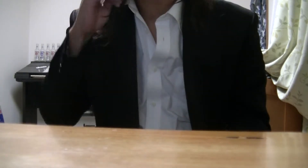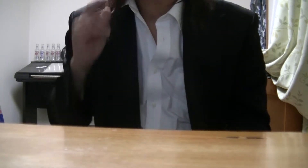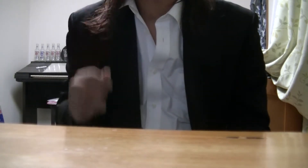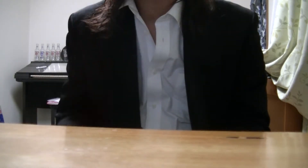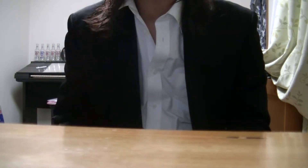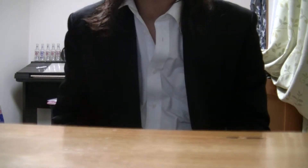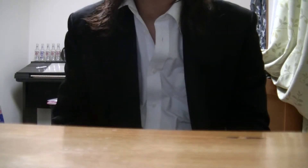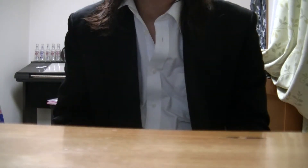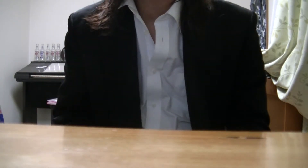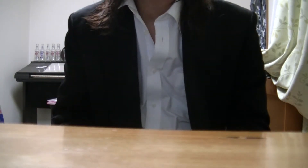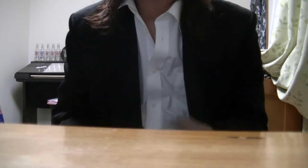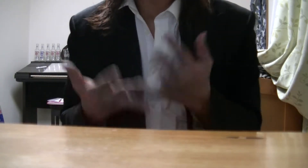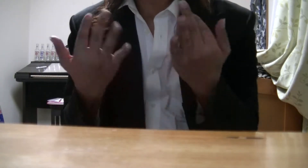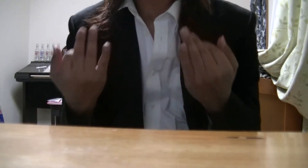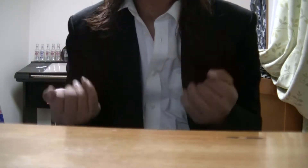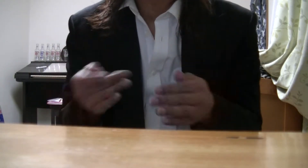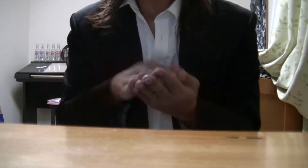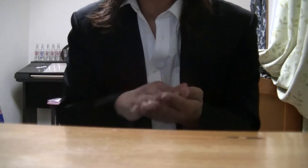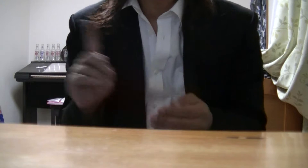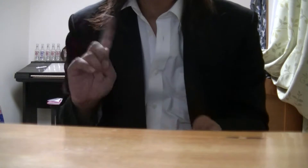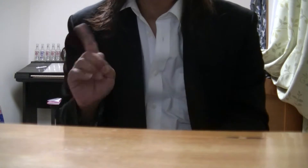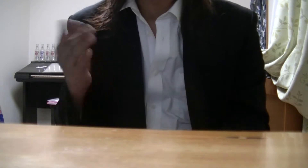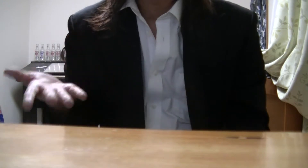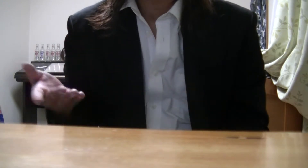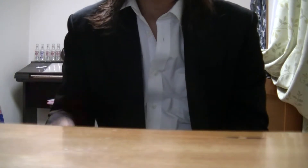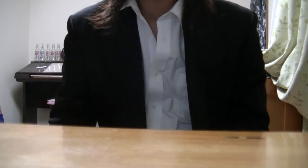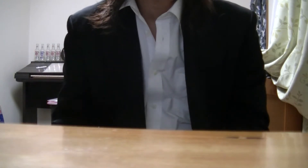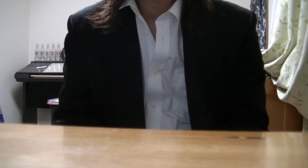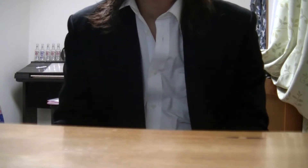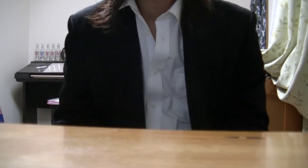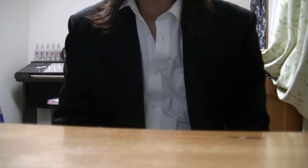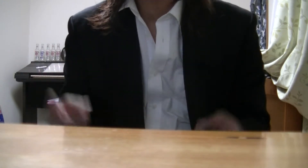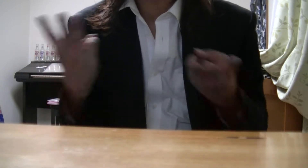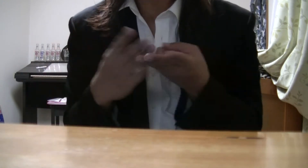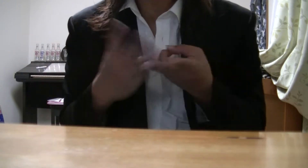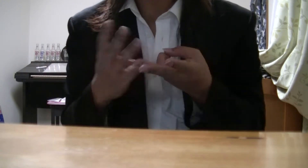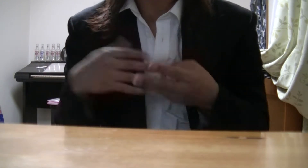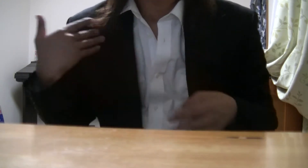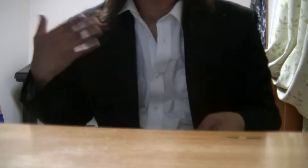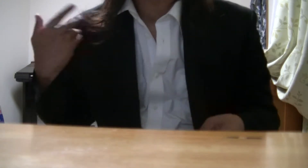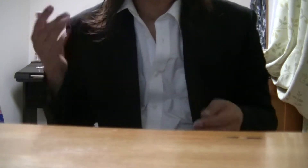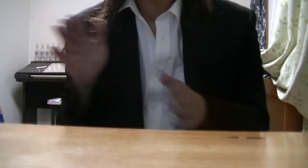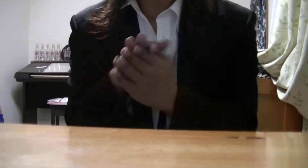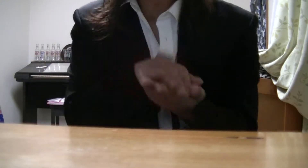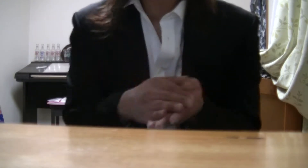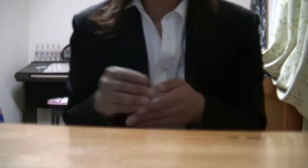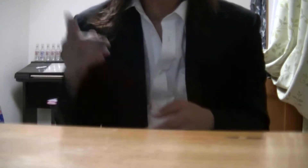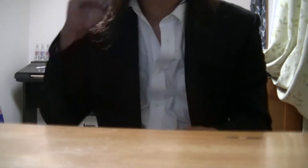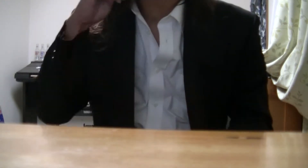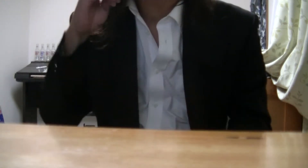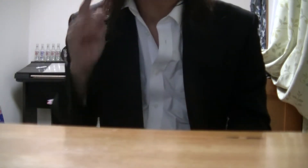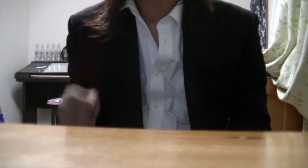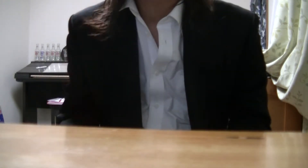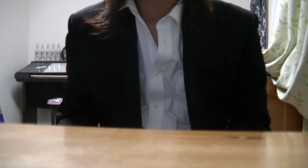どれぐらい亡くなったんですかって僕聞いたんですよ。数えきれないぐらい死んだよ、お葬式ばっかり行